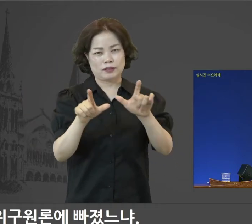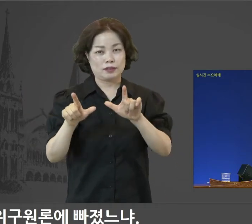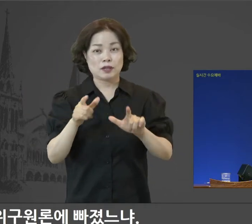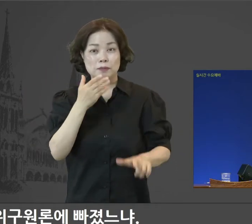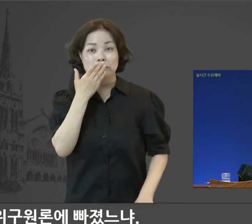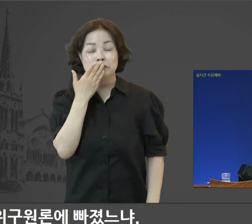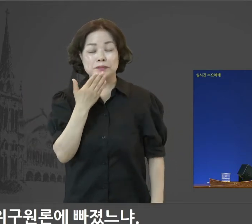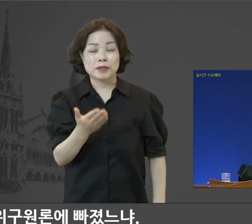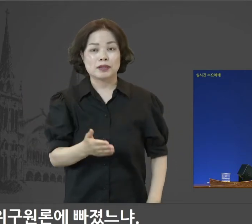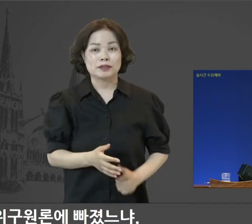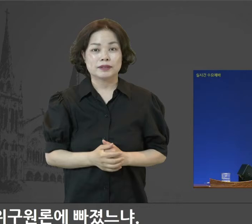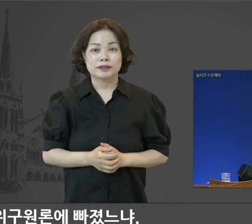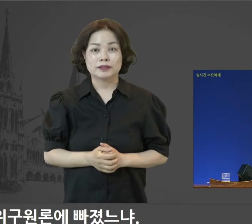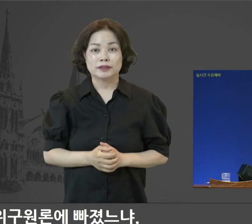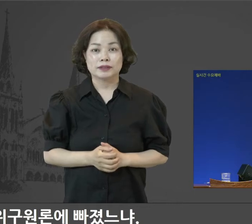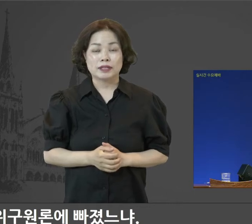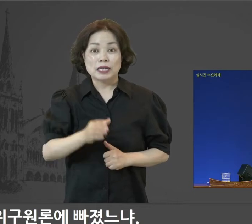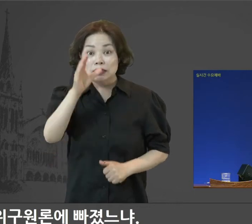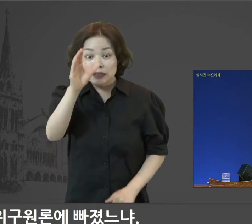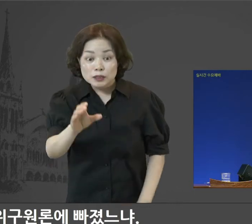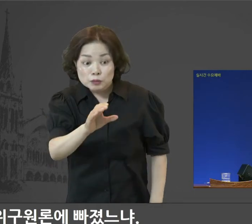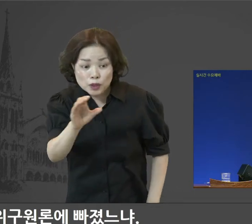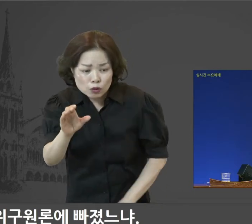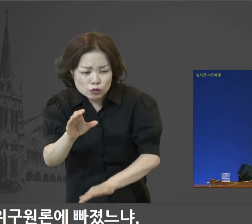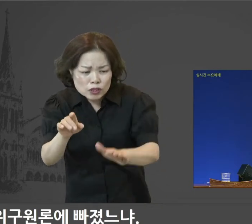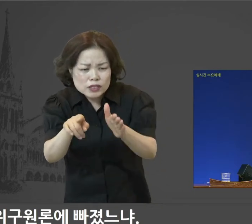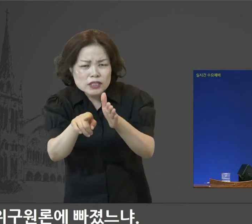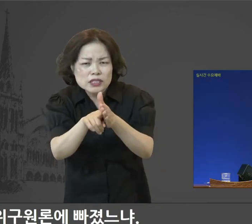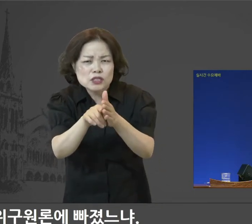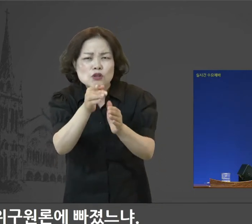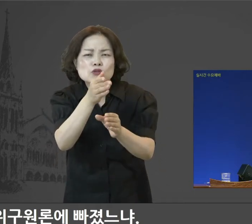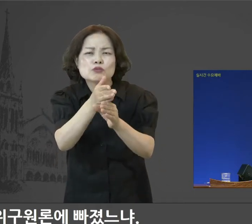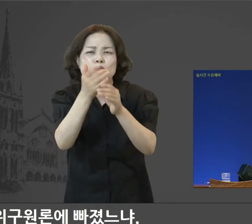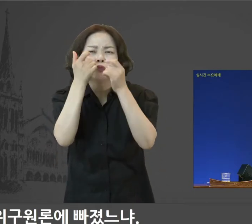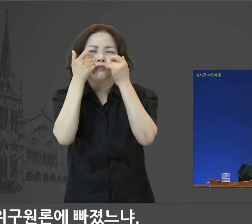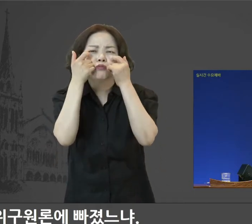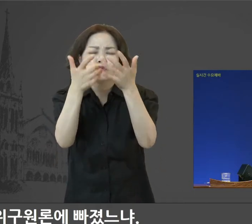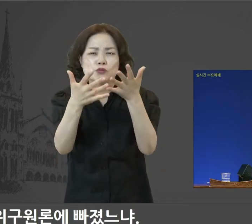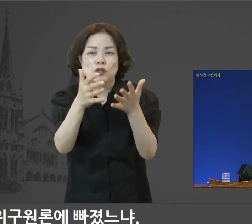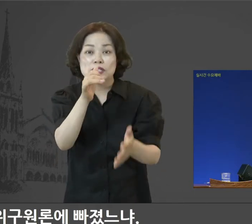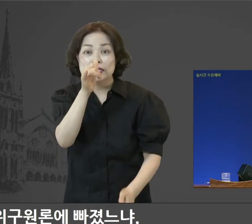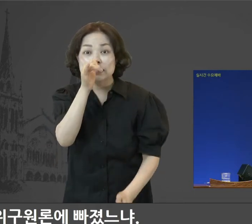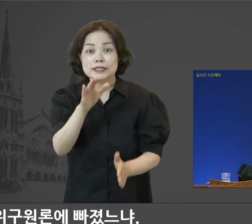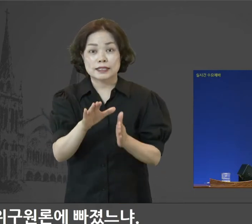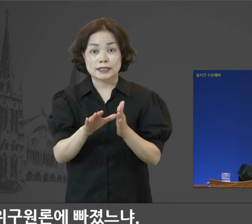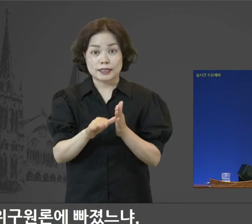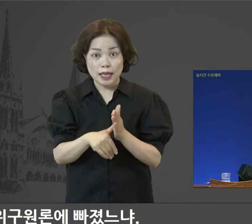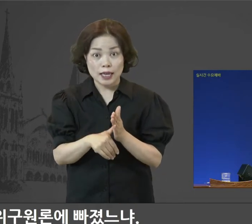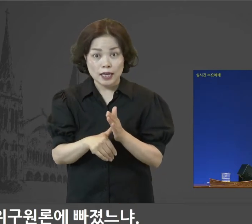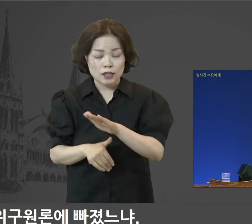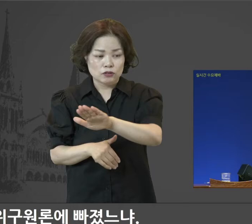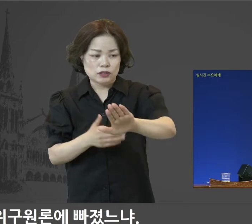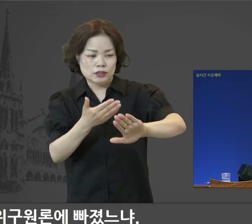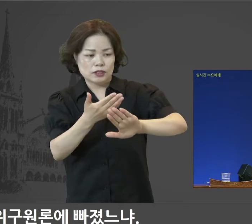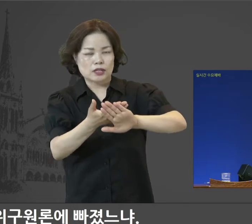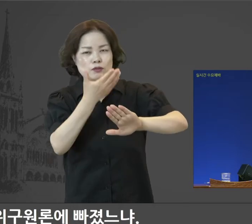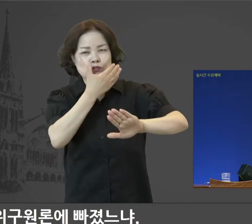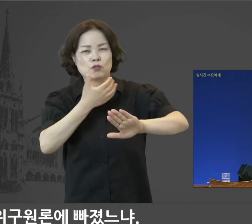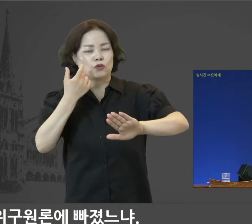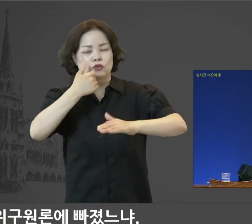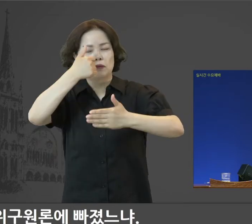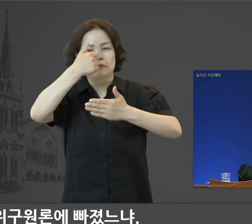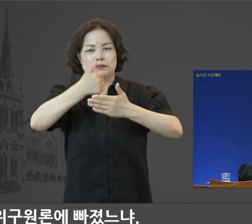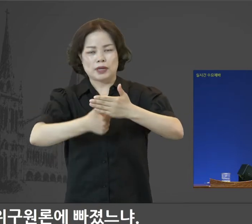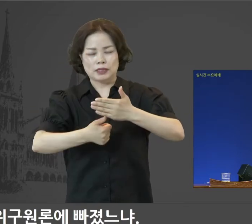수 있습니다. 십자가가 우리 신앙의 중심에 분명히 서 있을 때 우리는 다른 복음으로 빠지지